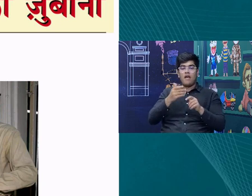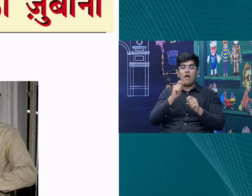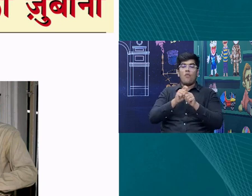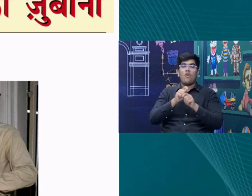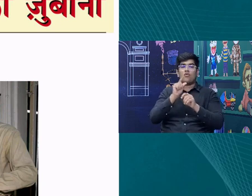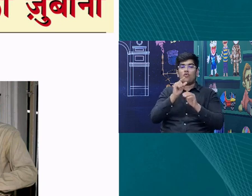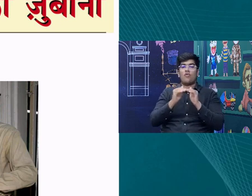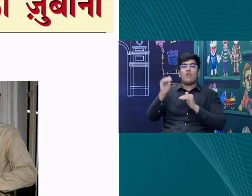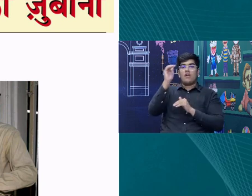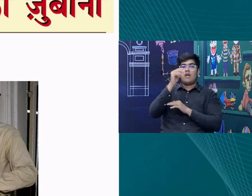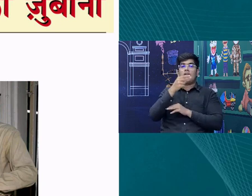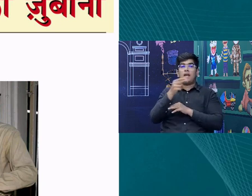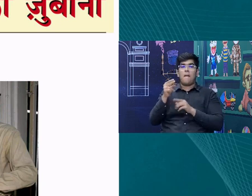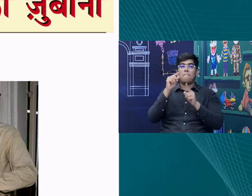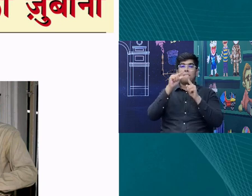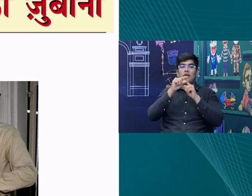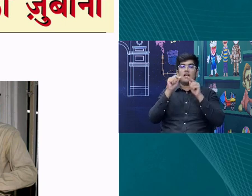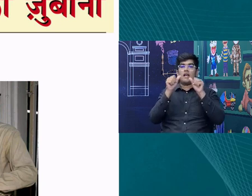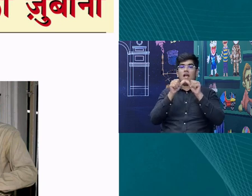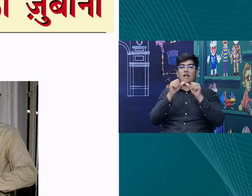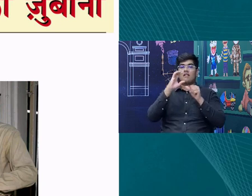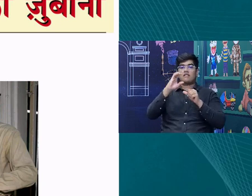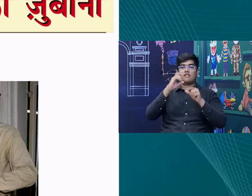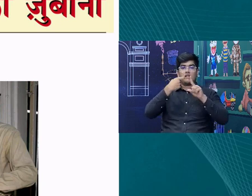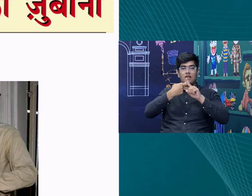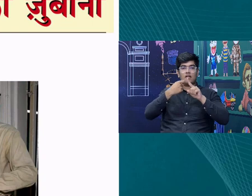अन्य